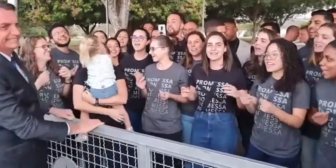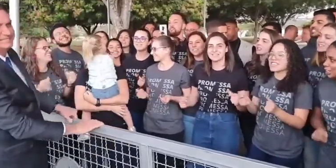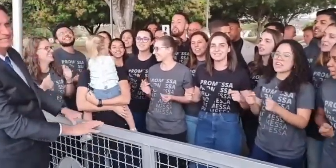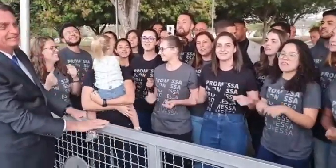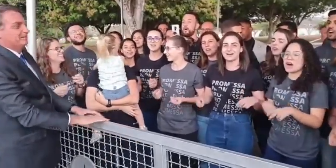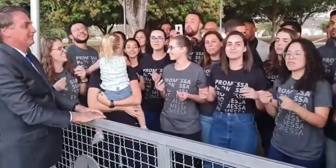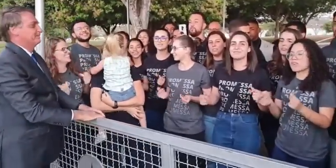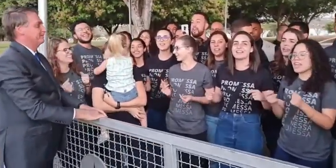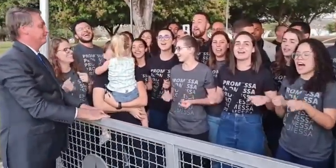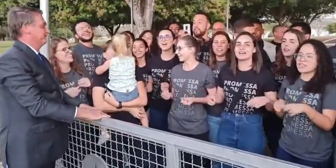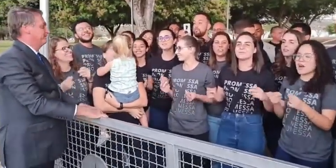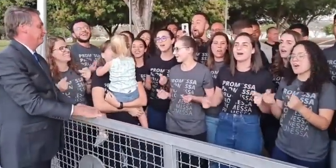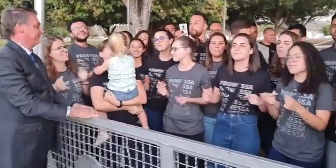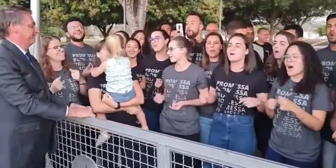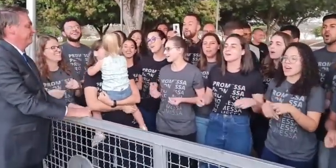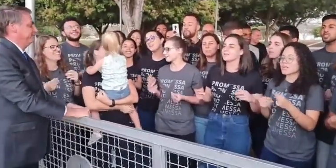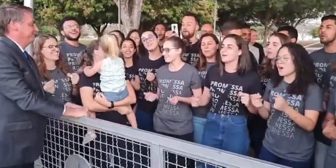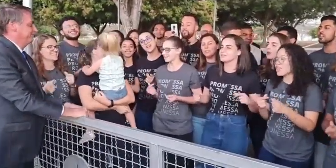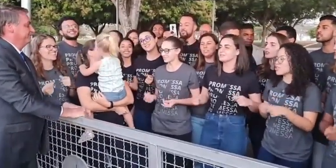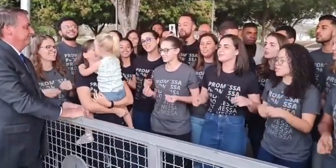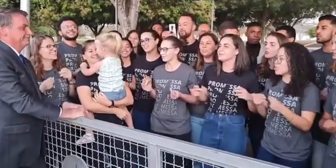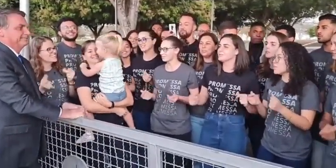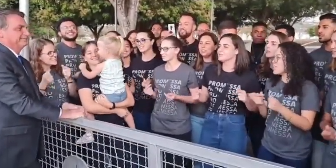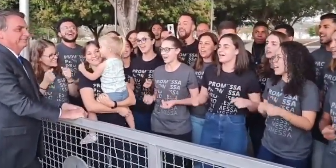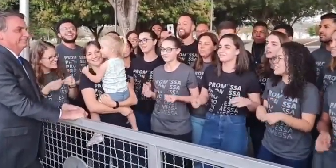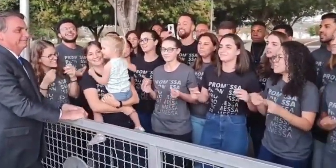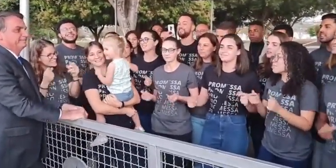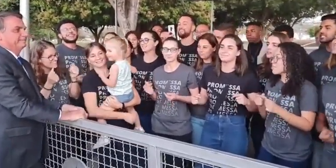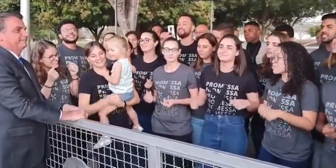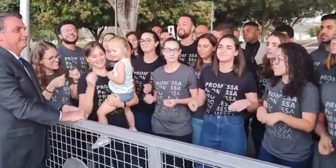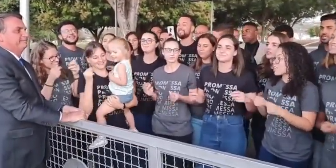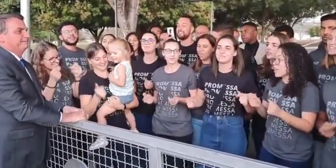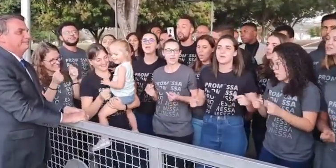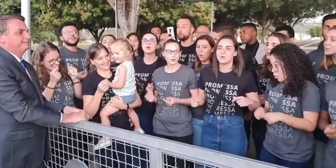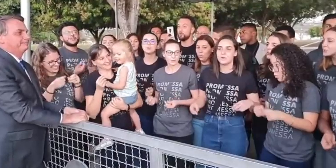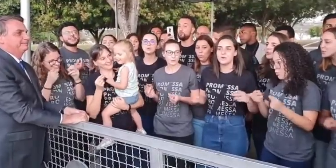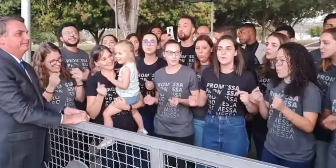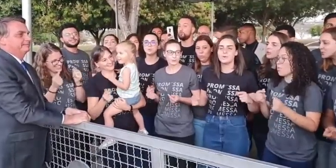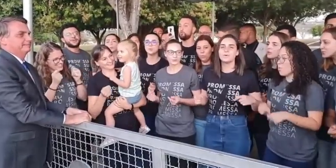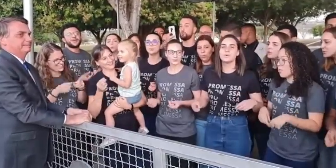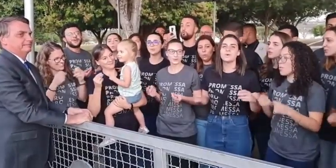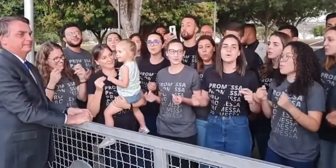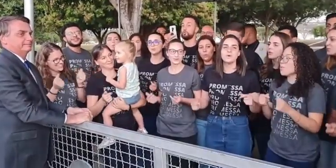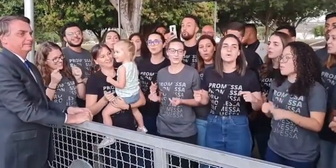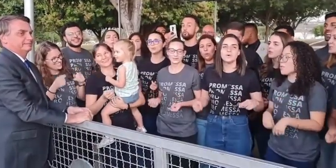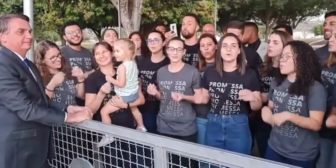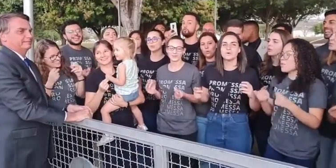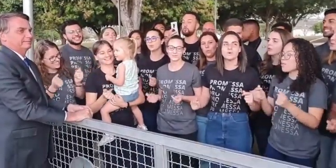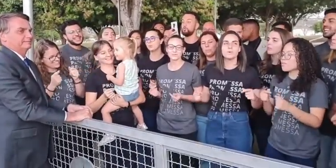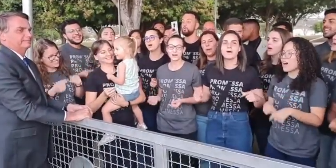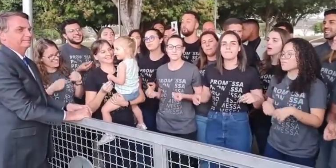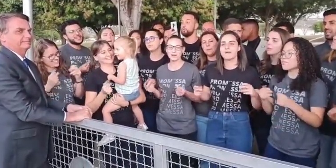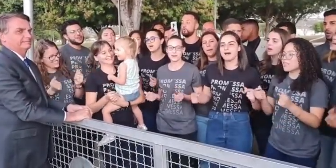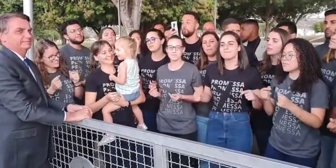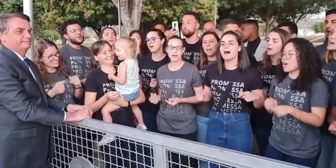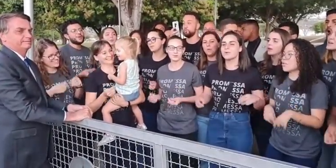impede, vamos falar do amor que pode tudo mudar. Jesus é o amor que transpõe montanhas. Ele é o amor